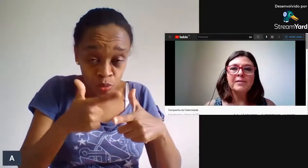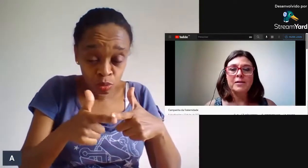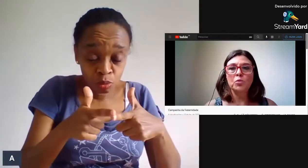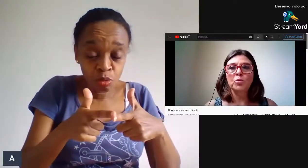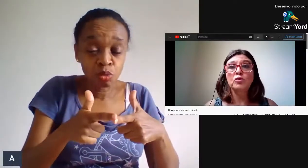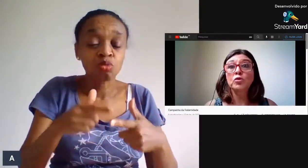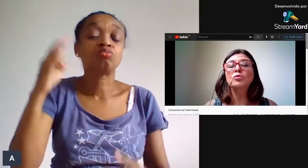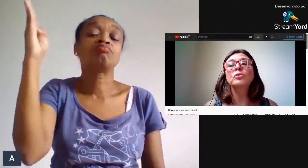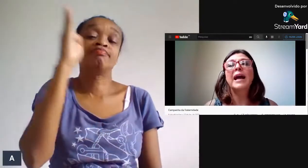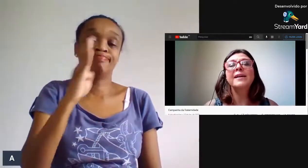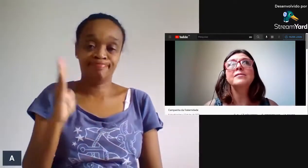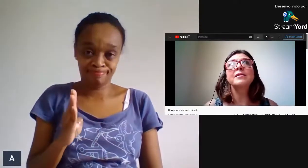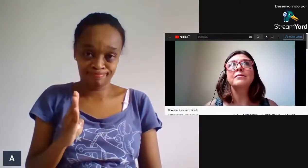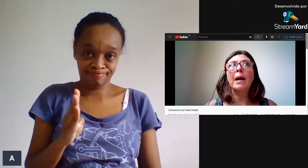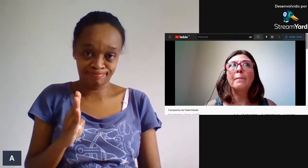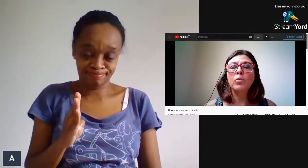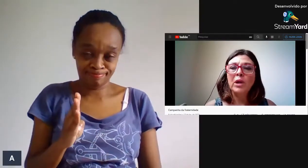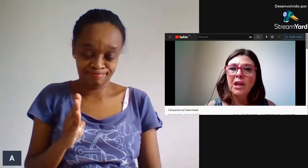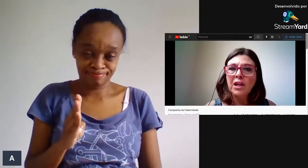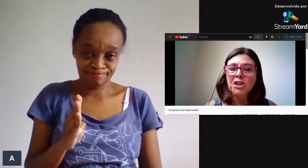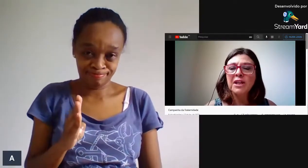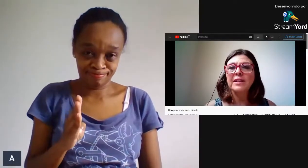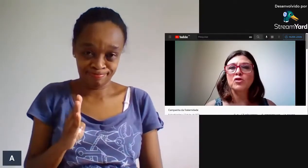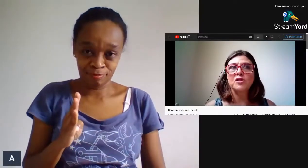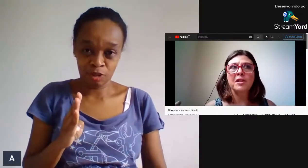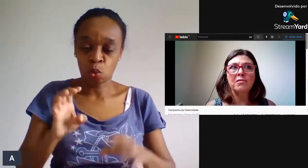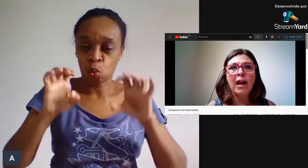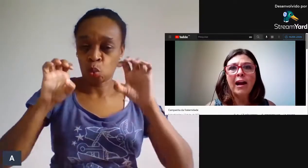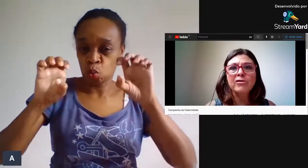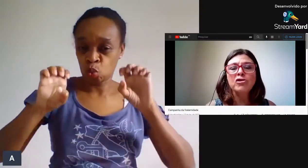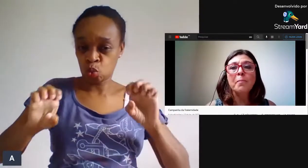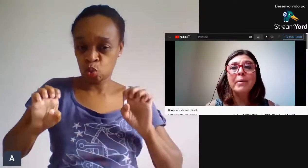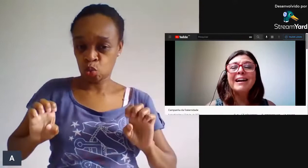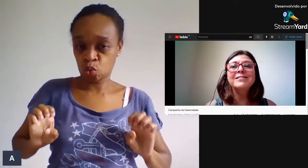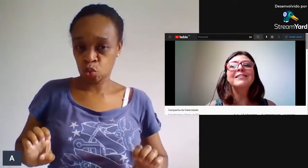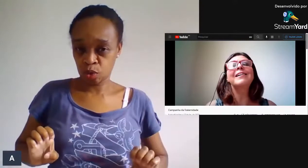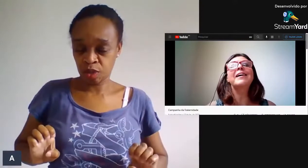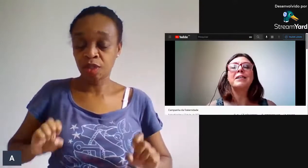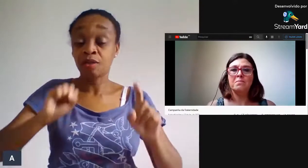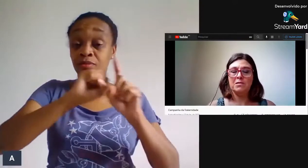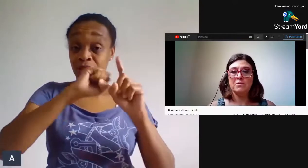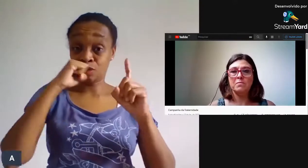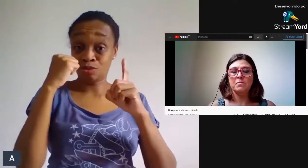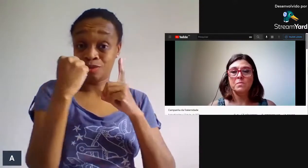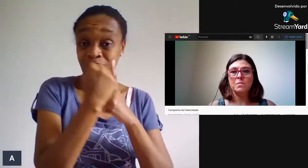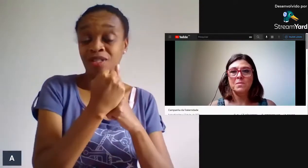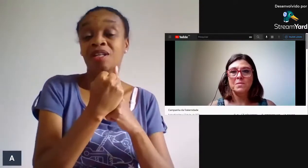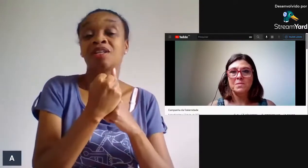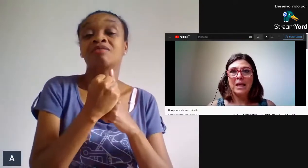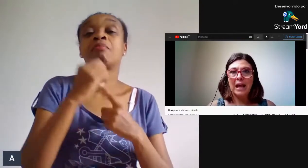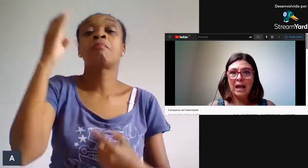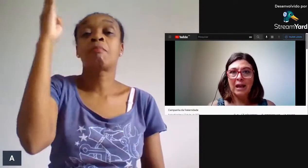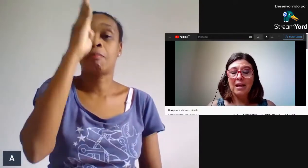do Brasil, estruturais da política, da sociedade brasileira mesmo.